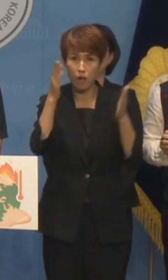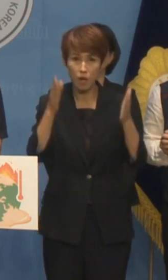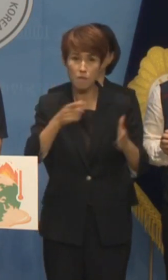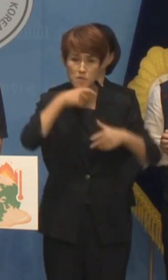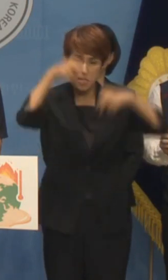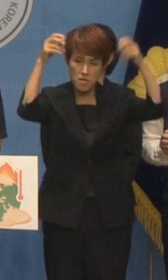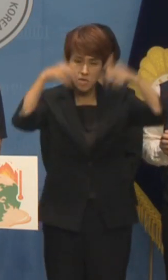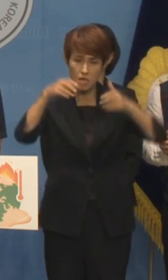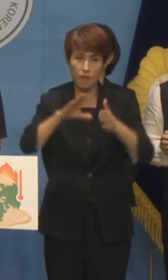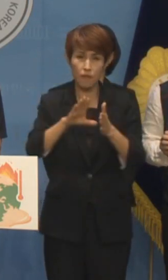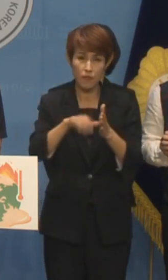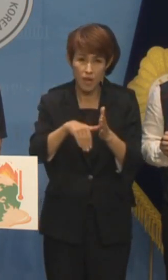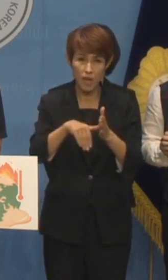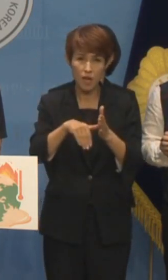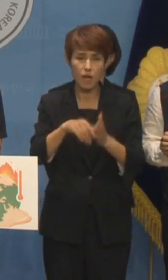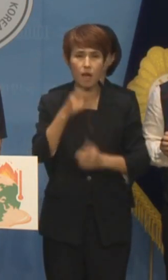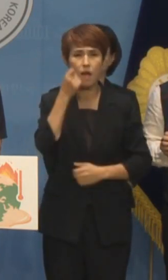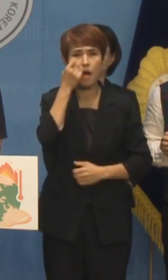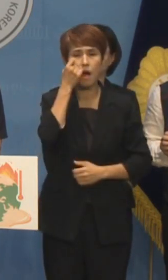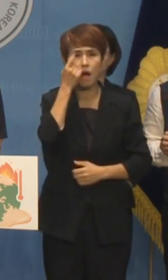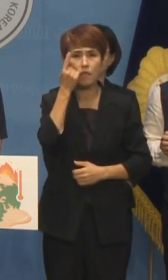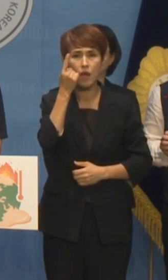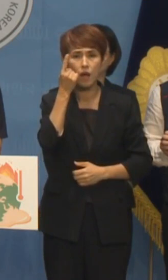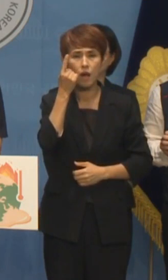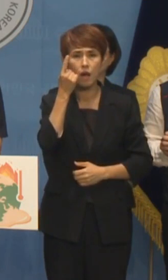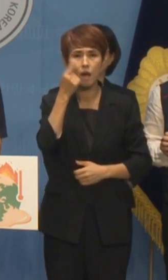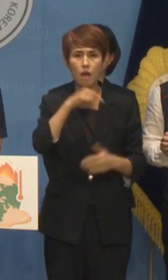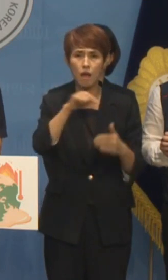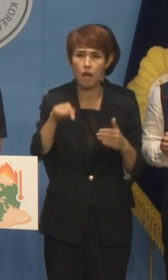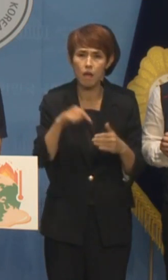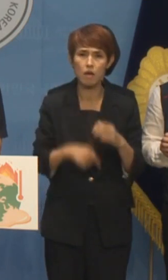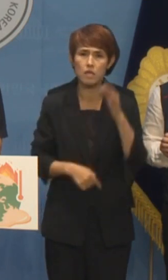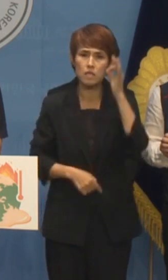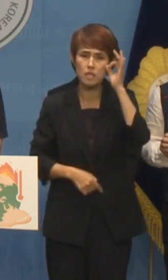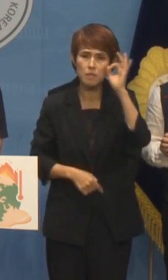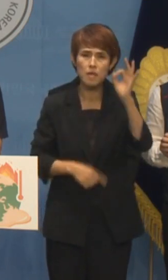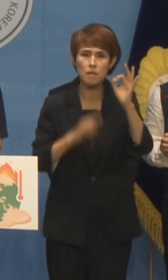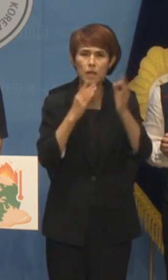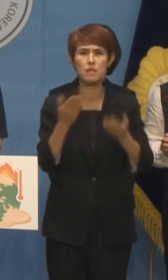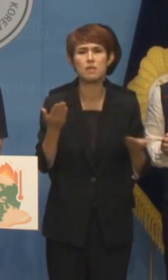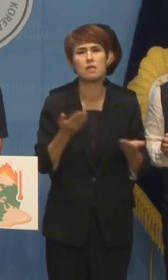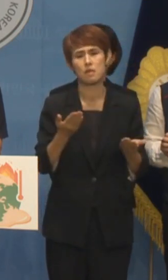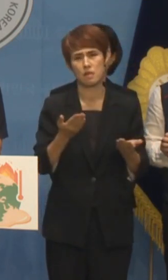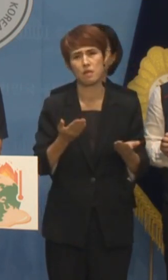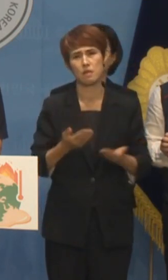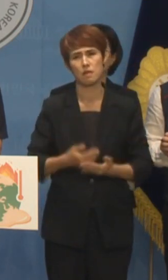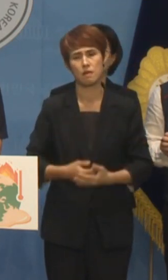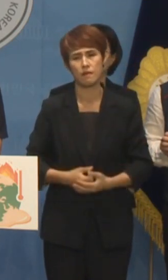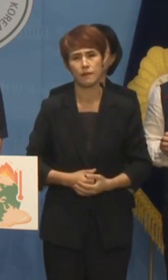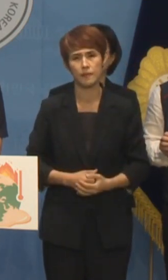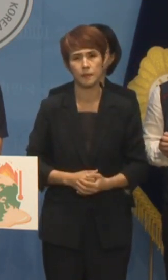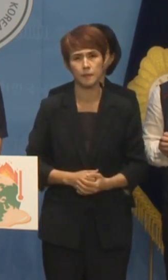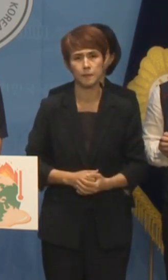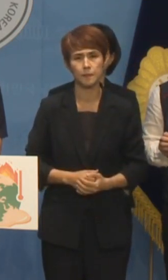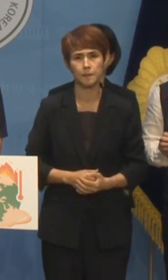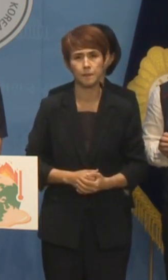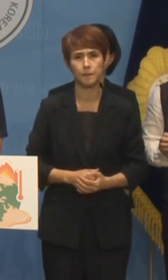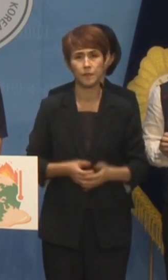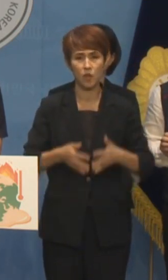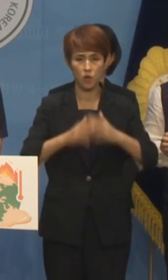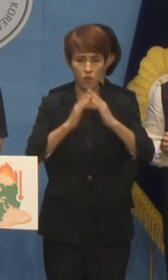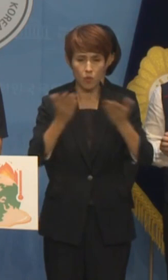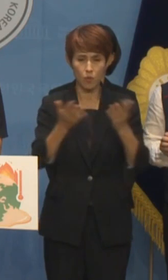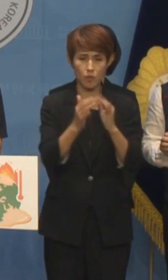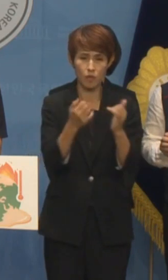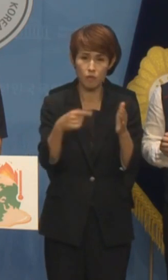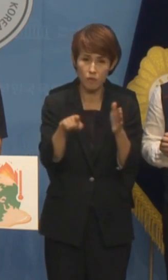장마철에는 평균 한 달 25일 근무일 중에 10일도 근무를 못할 때가 많습니다. 건설 노동자들을